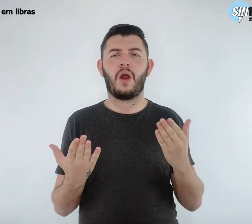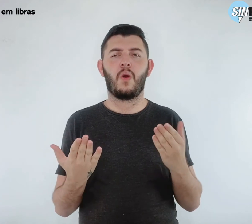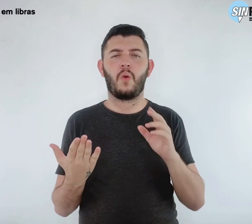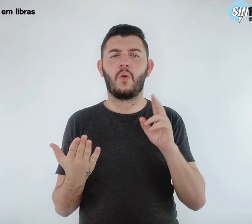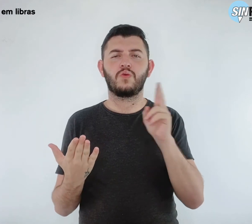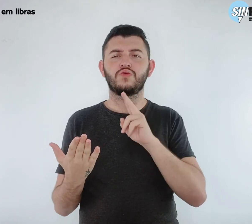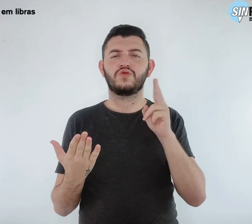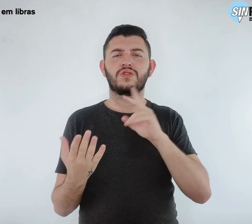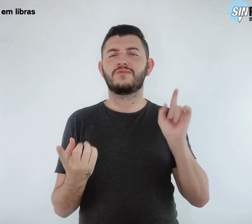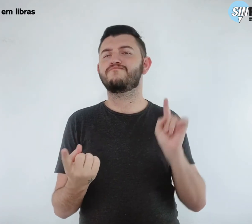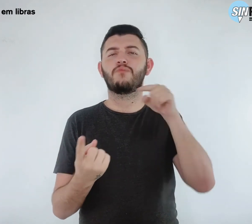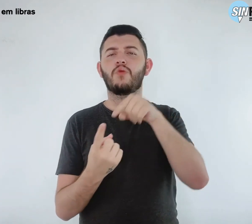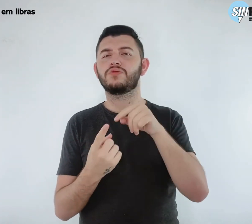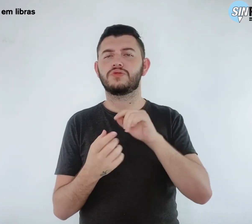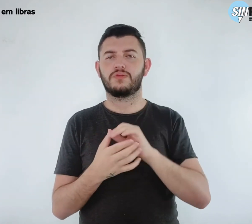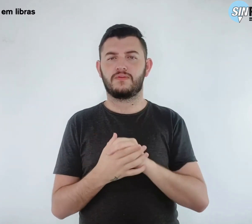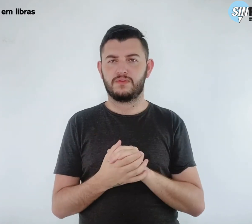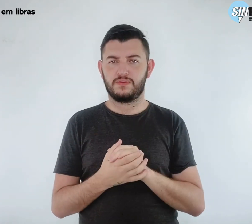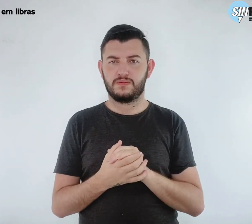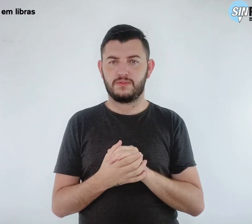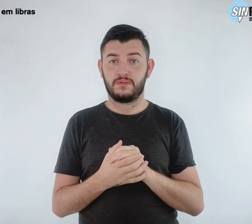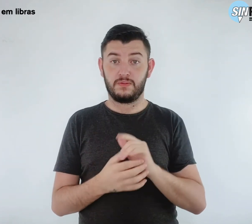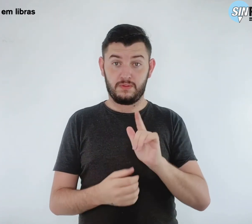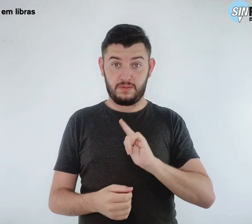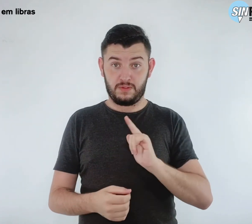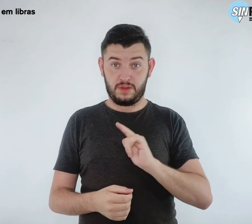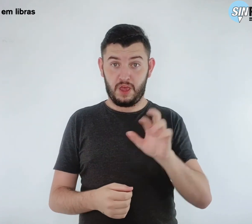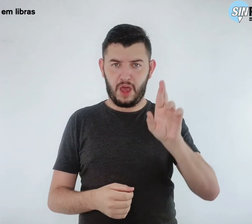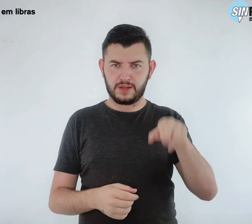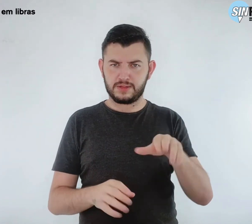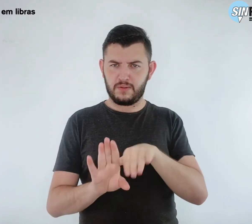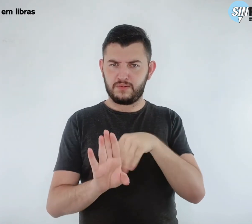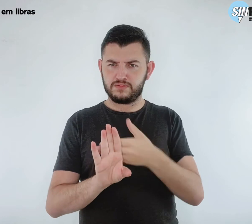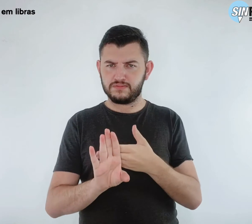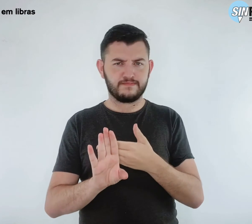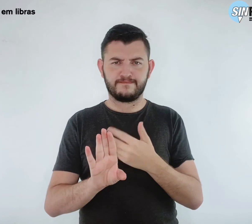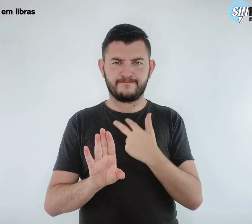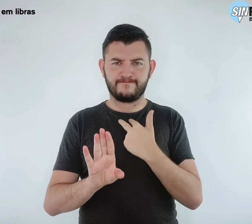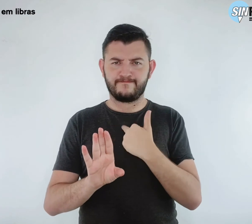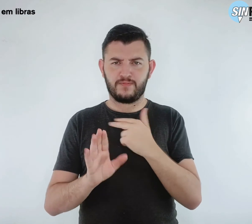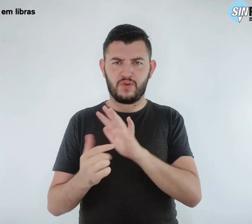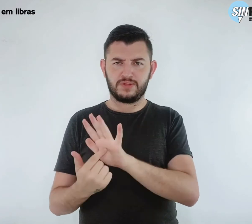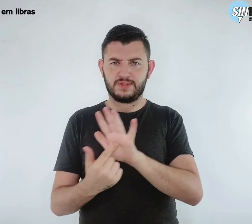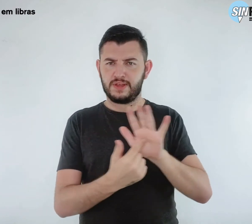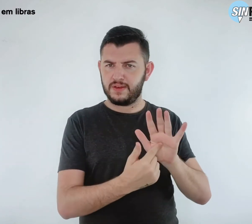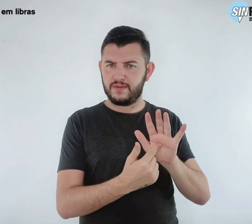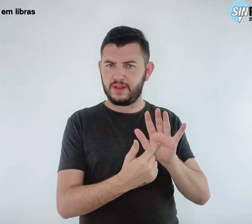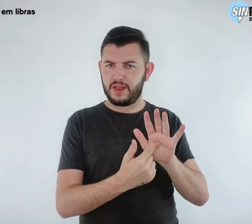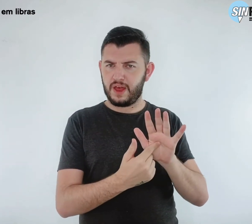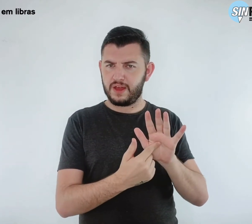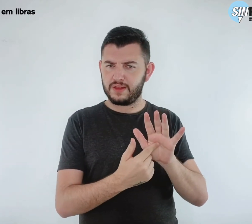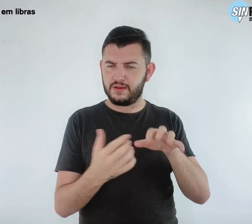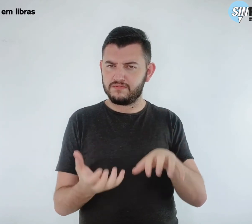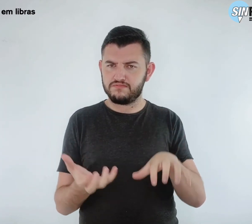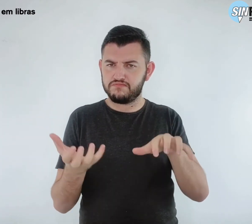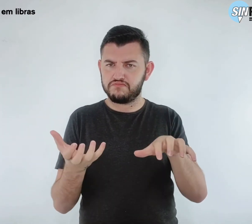desta urgência? Haverá, porventura, alguma razão oculta que não possa ser revelada ao